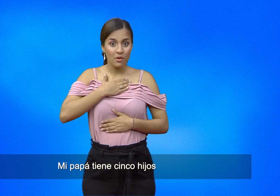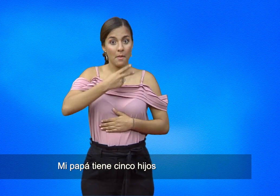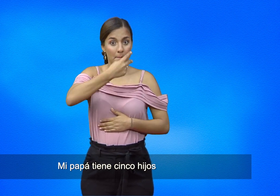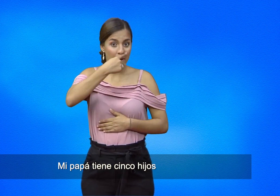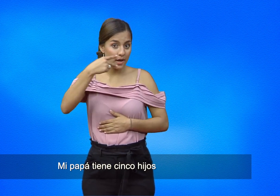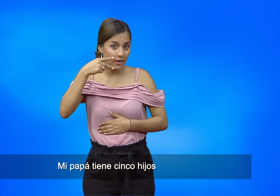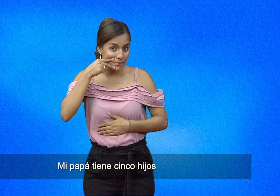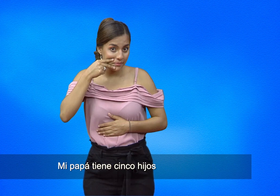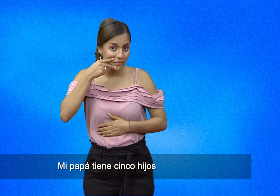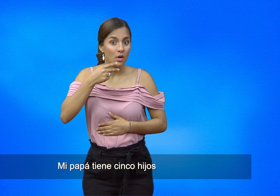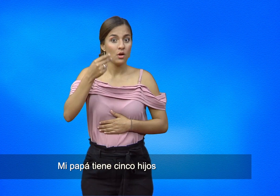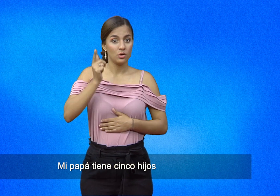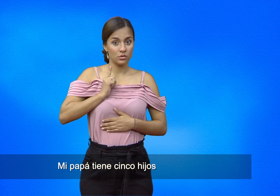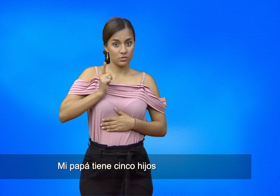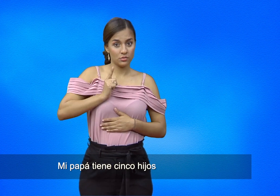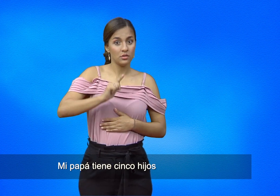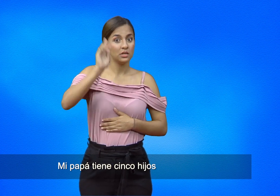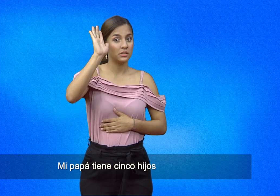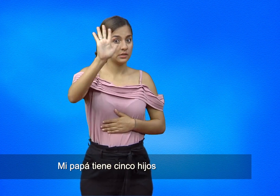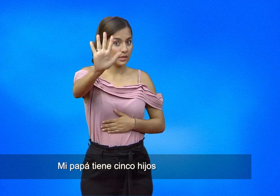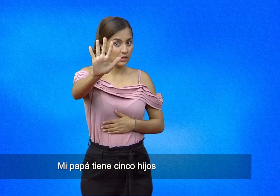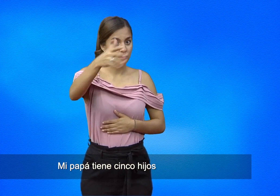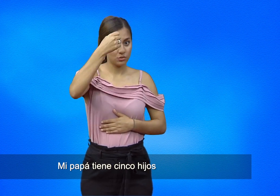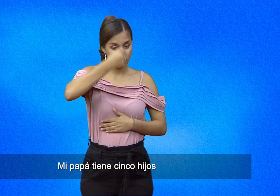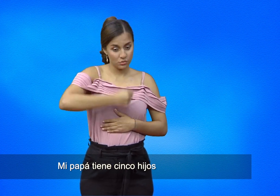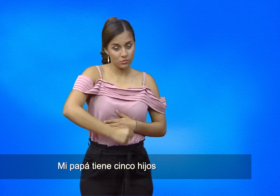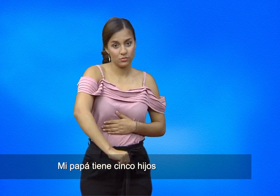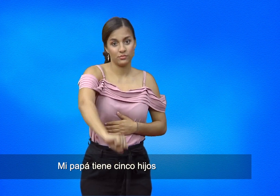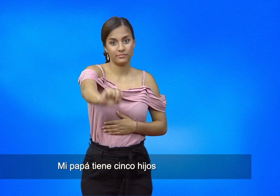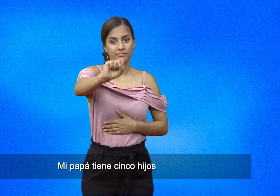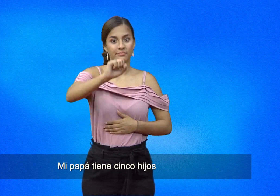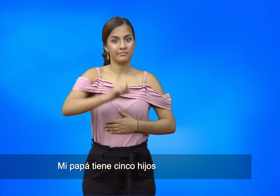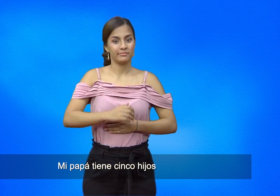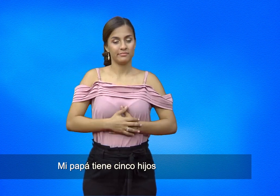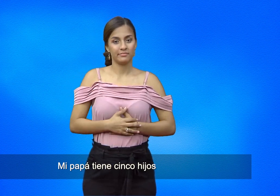mi papá tiene cinco hijos